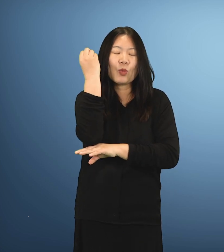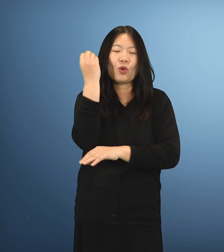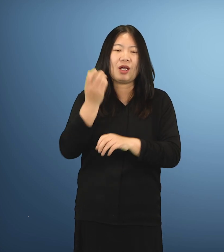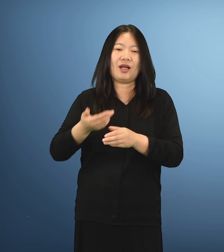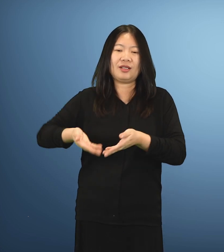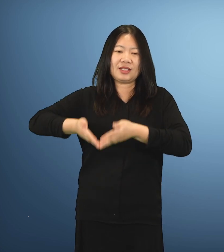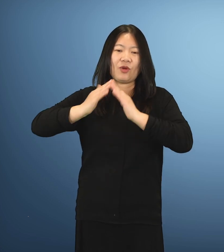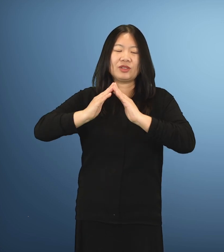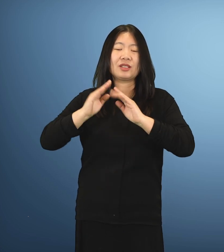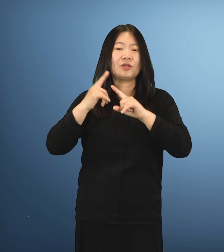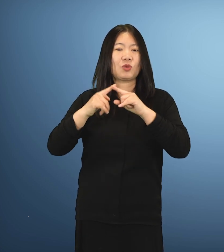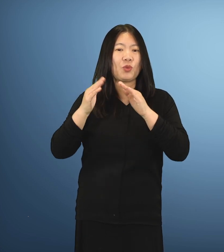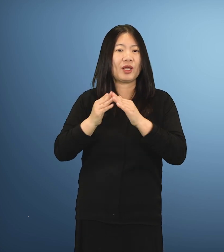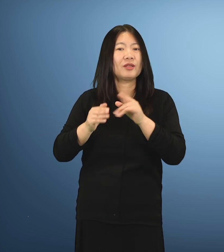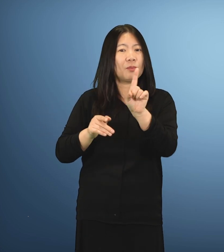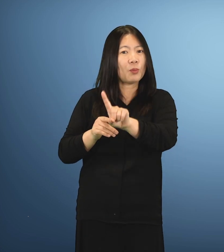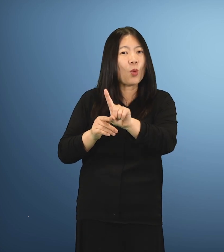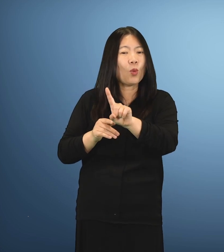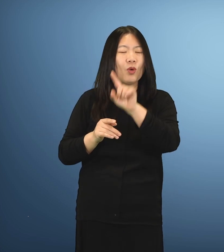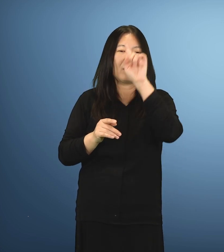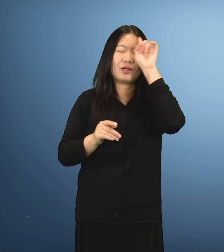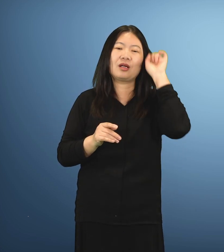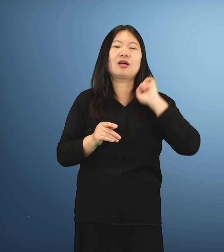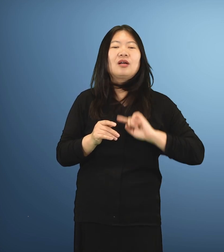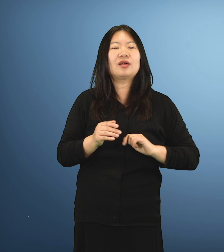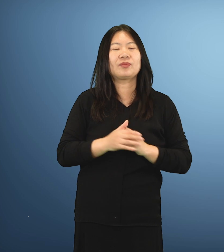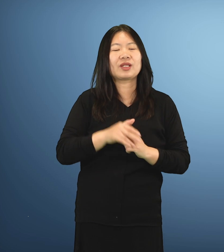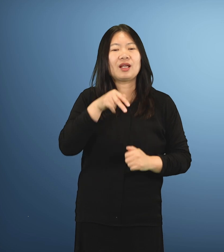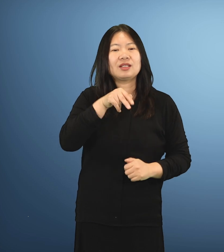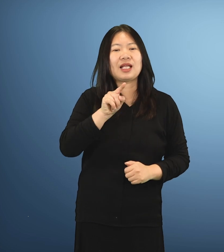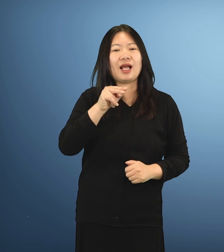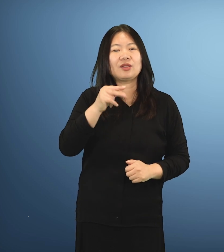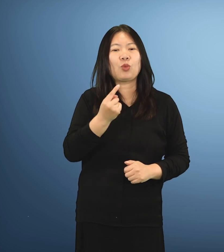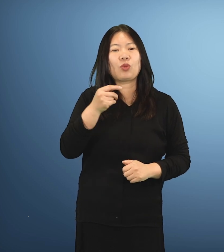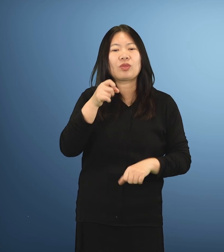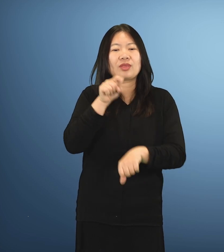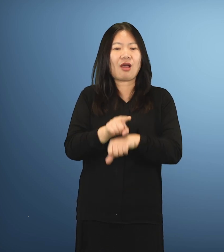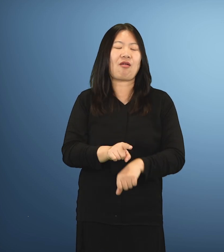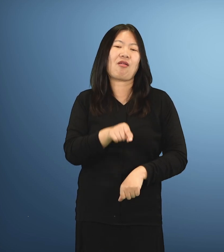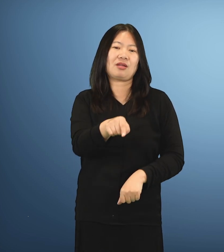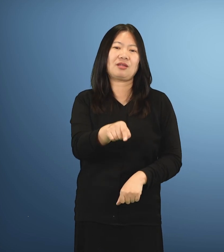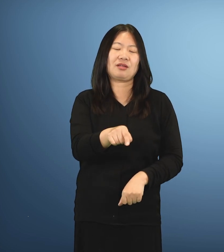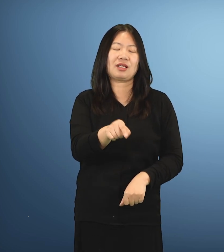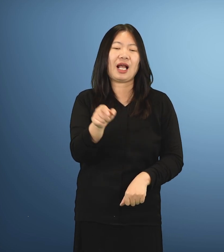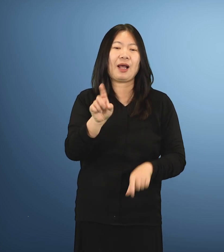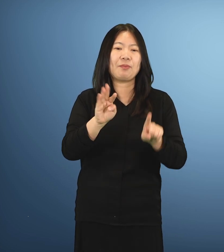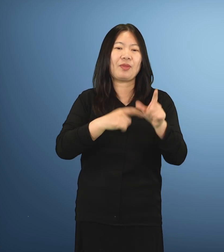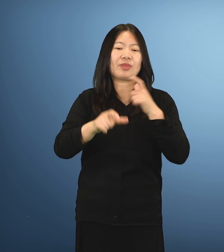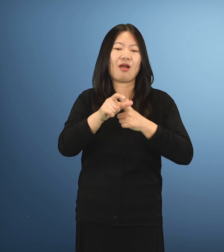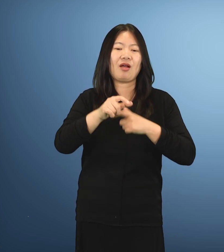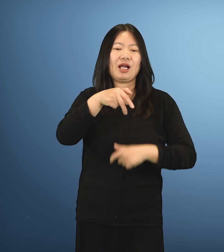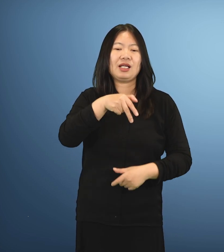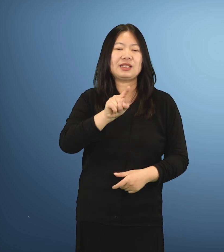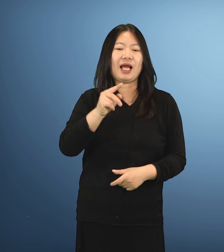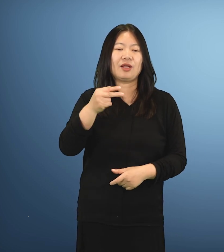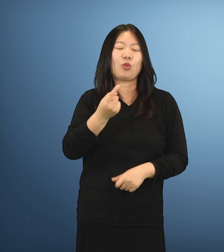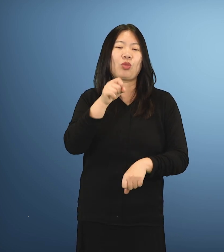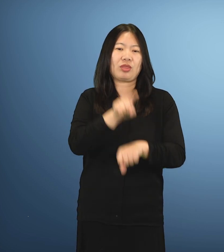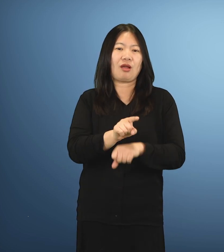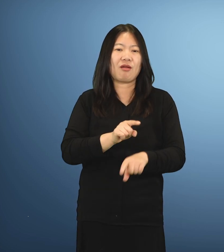이거 중요한 개념이에요. 따라서 합니다. 사도성. 다시 한 번만. 사도성을